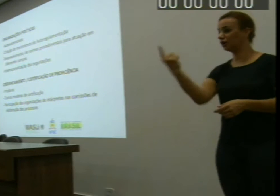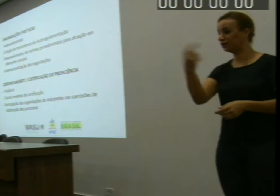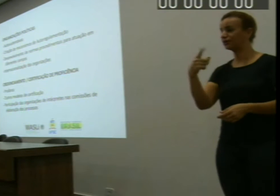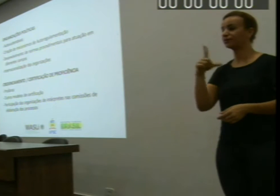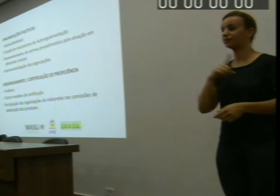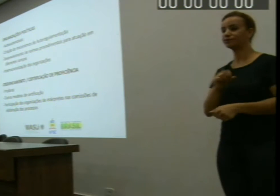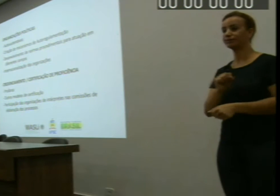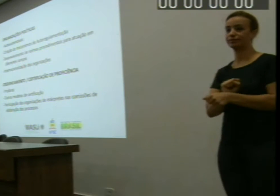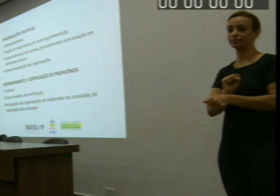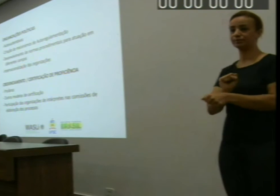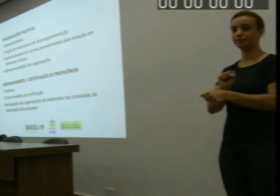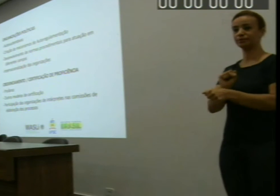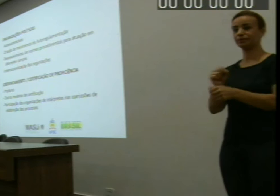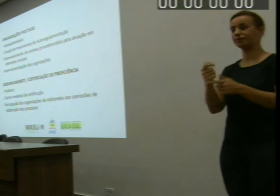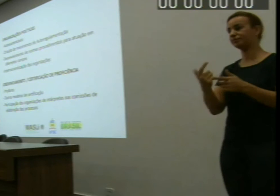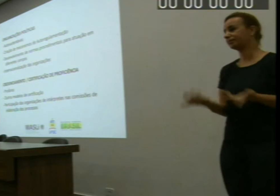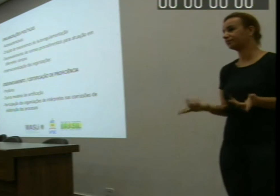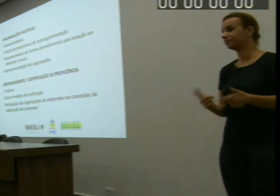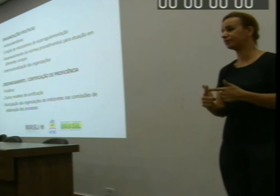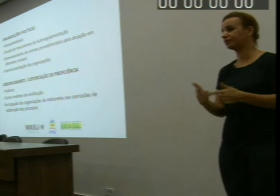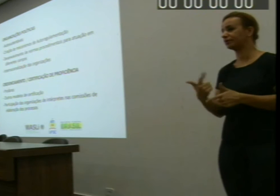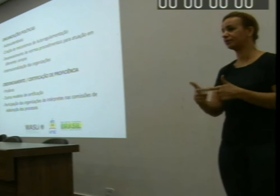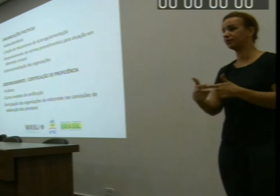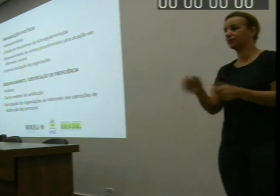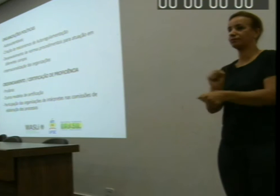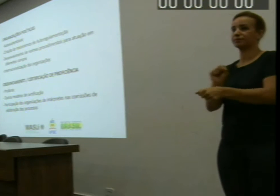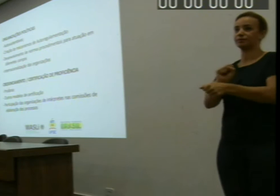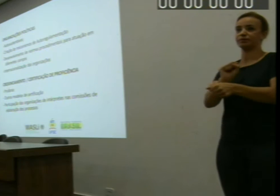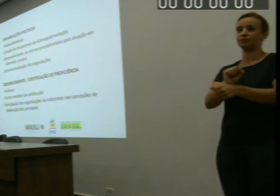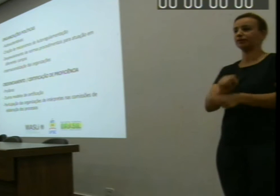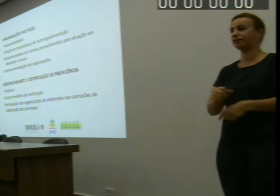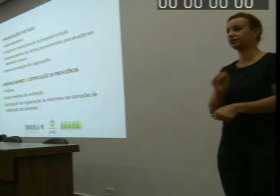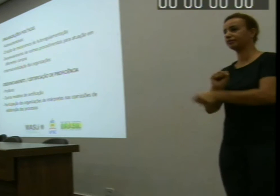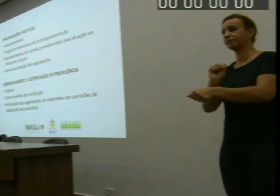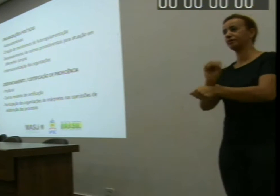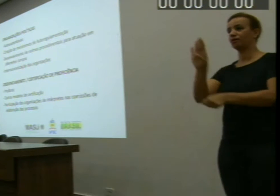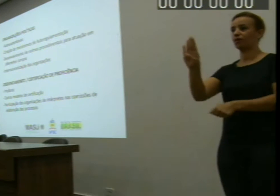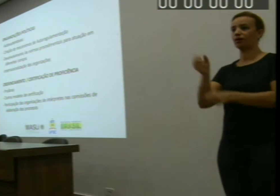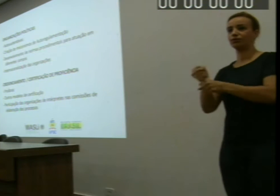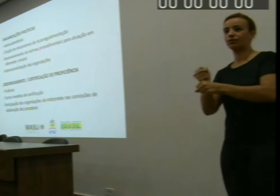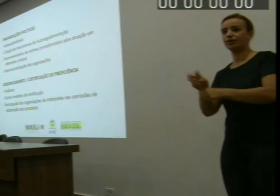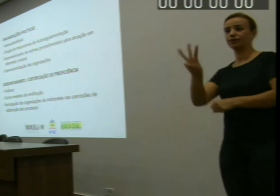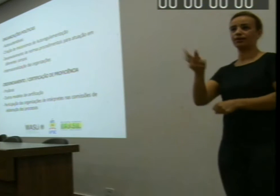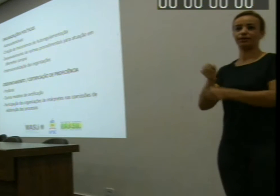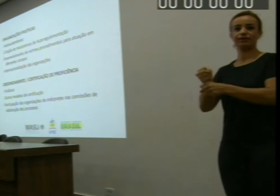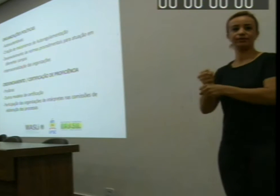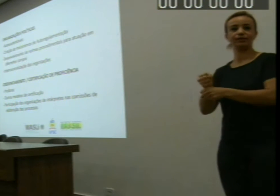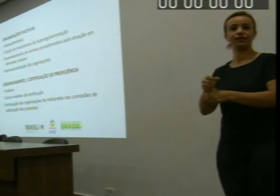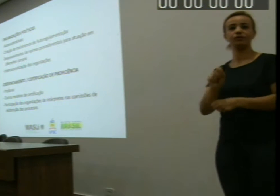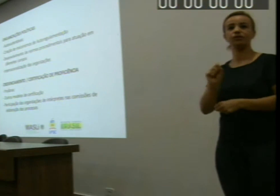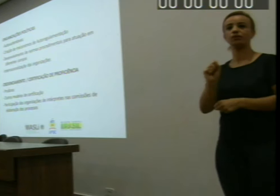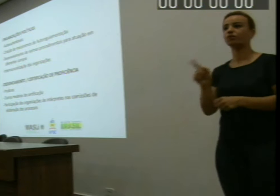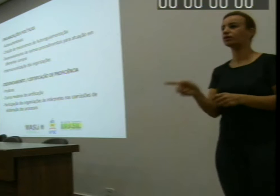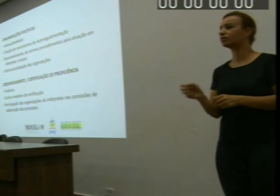grande problema foi esse que o qu 4 anos esperando para libras ou três foi três ou 4 anos Oi